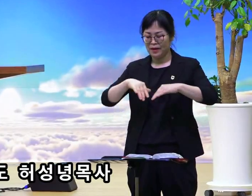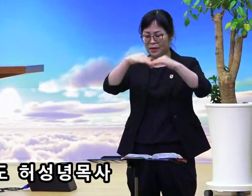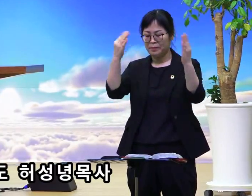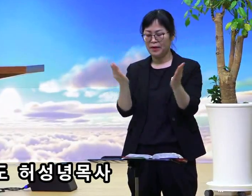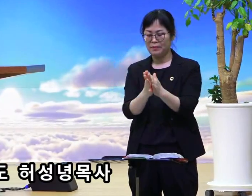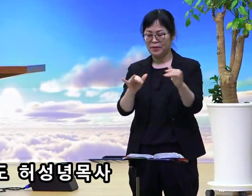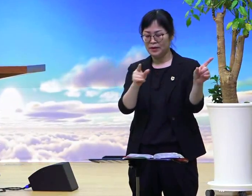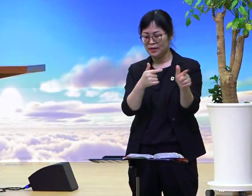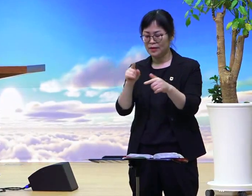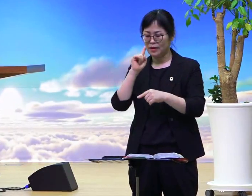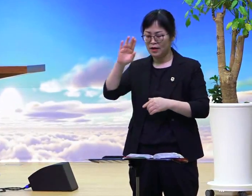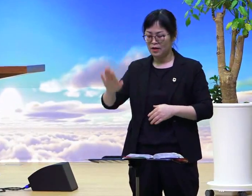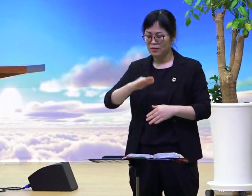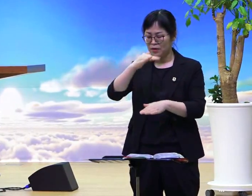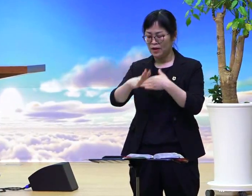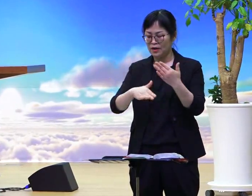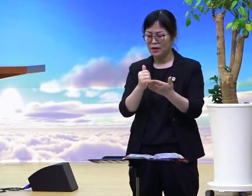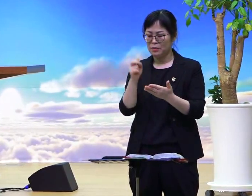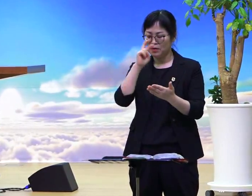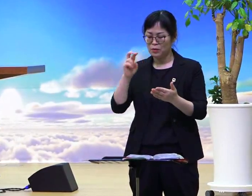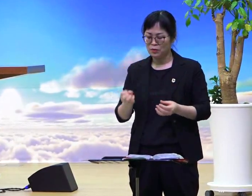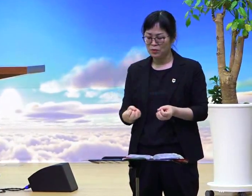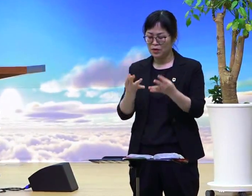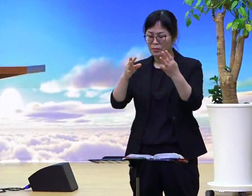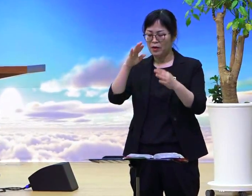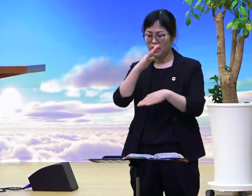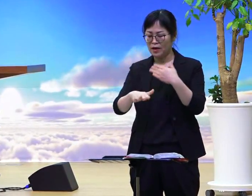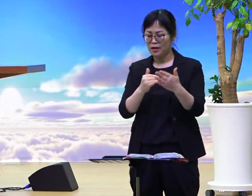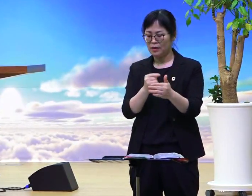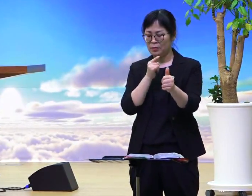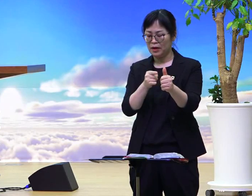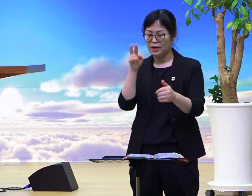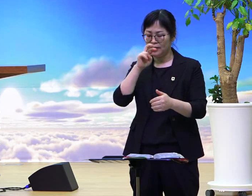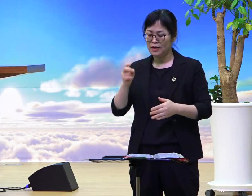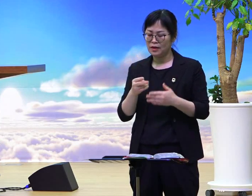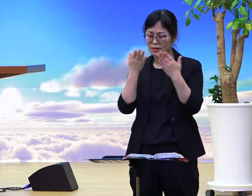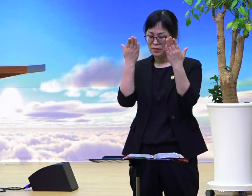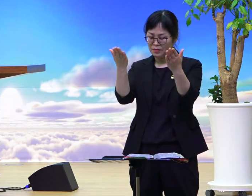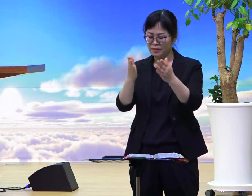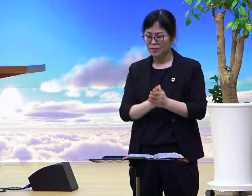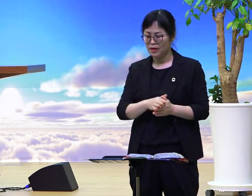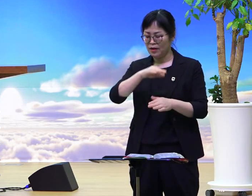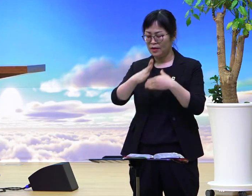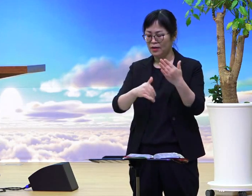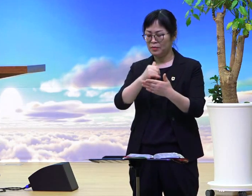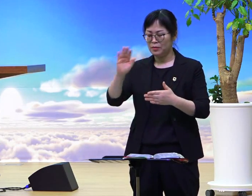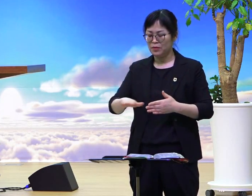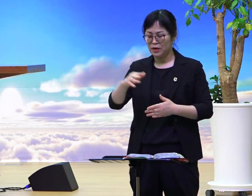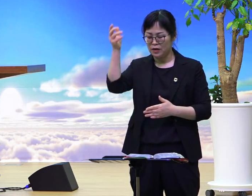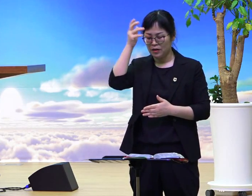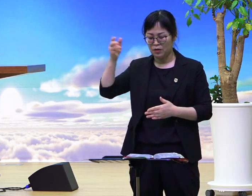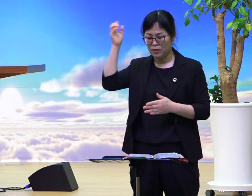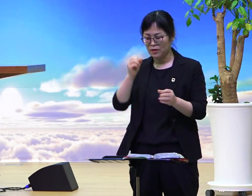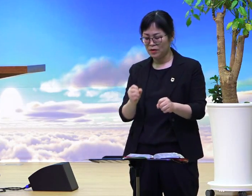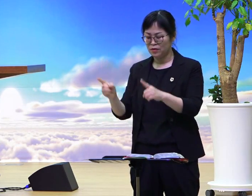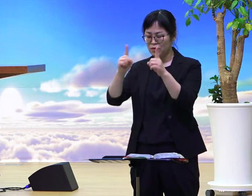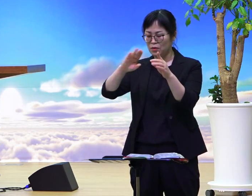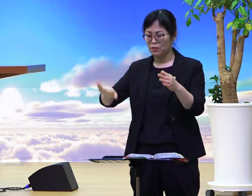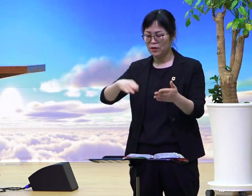만민들아 우리 하나님을 송축하며 그의 찬양 소리를 들리게 할지어다. 그는 우리 영혼을 살려두시고